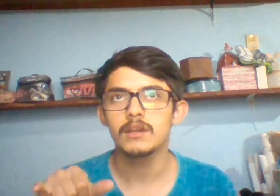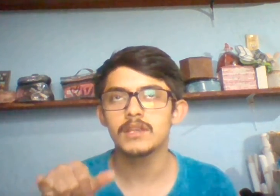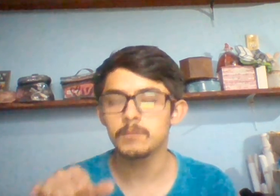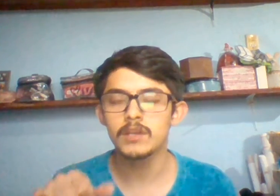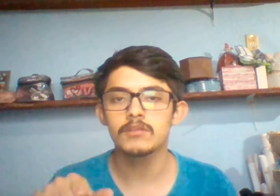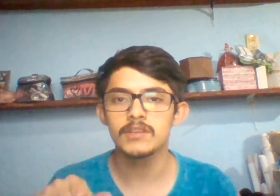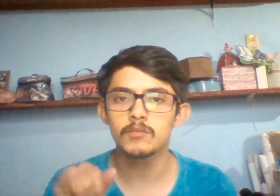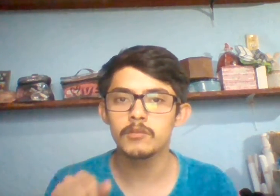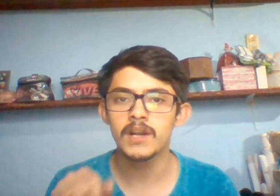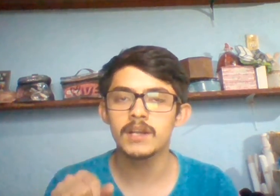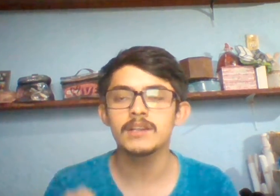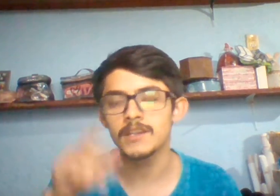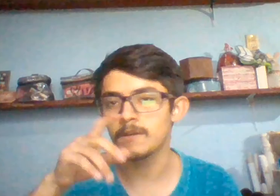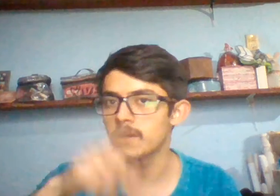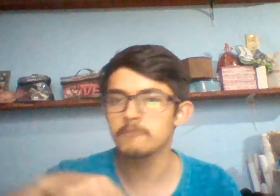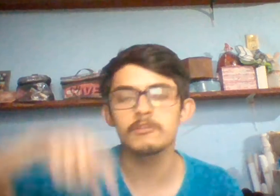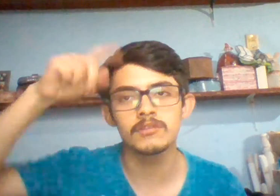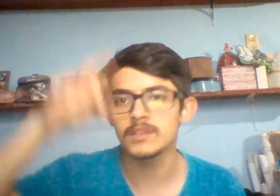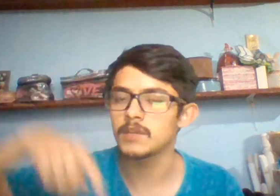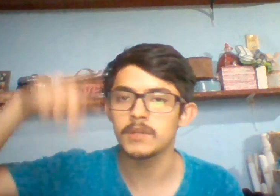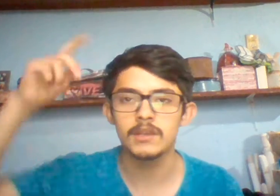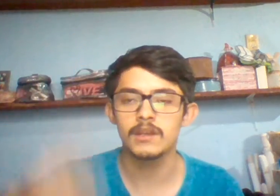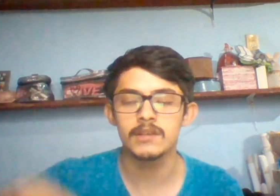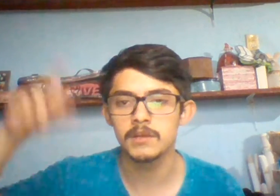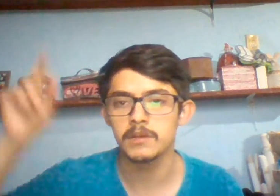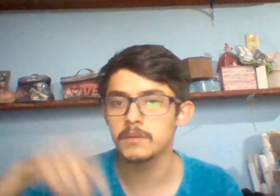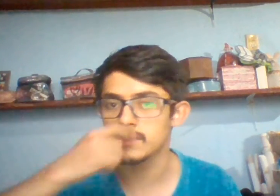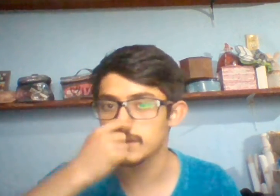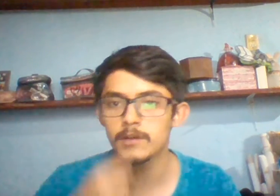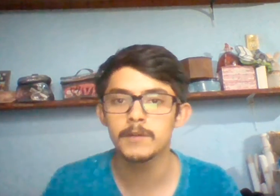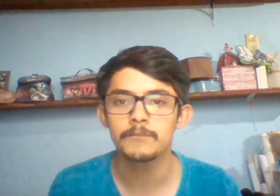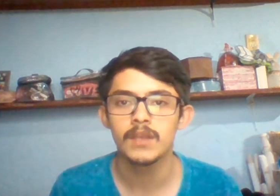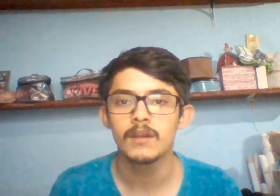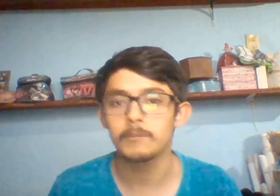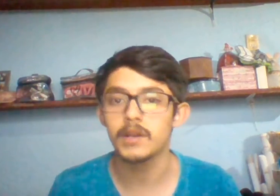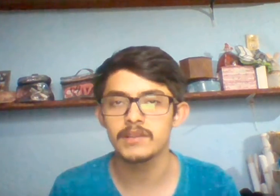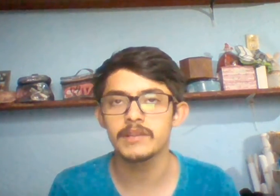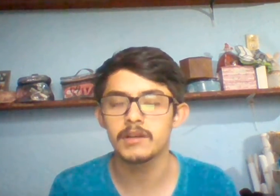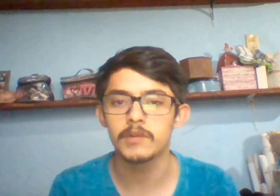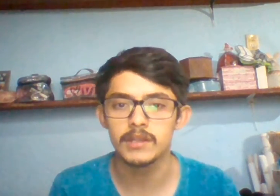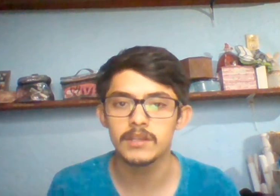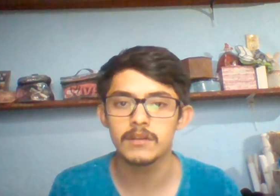de picos es muy baja y va muy constantemente hacia arriba y hacia abajo. Parece hasta como latido de